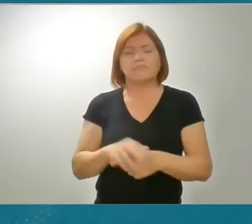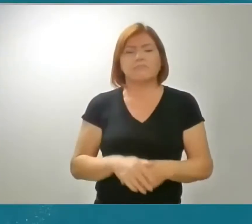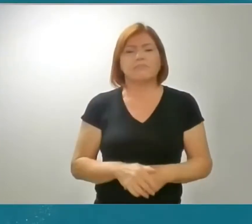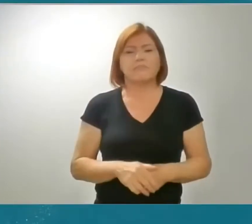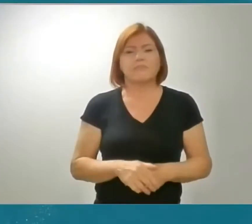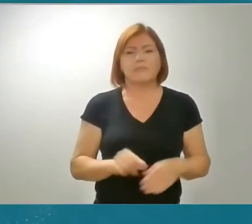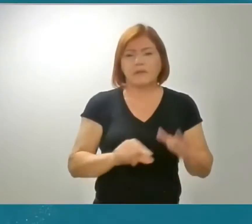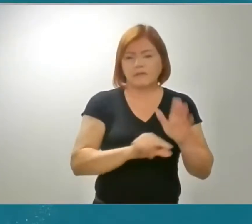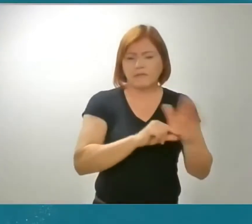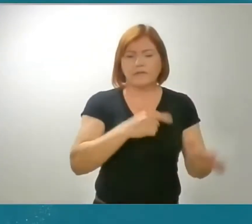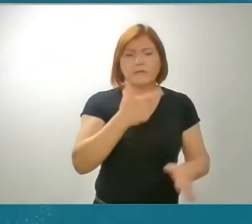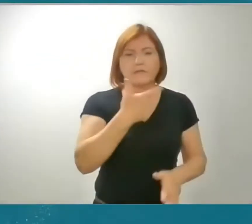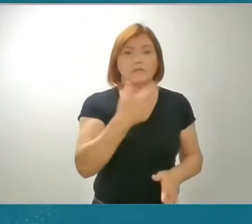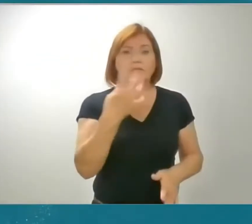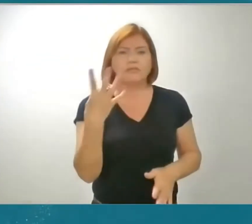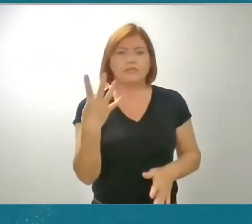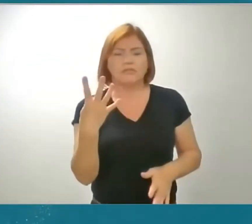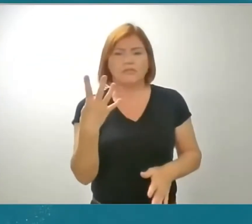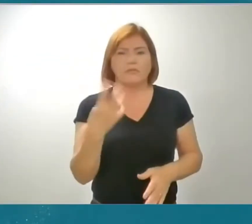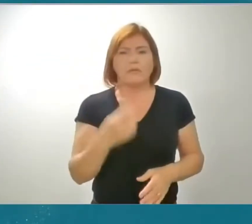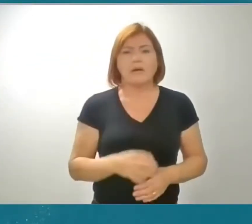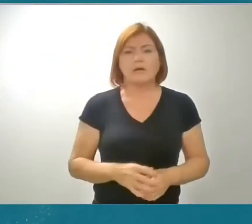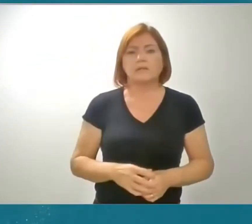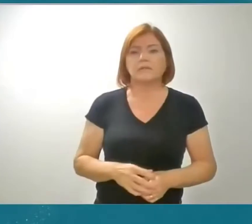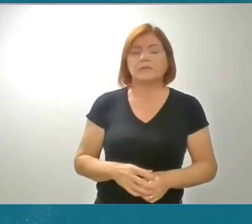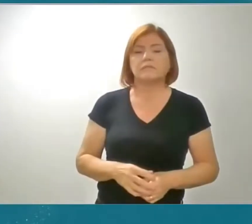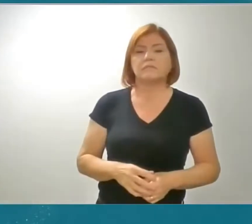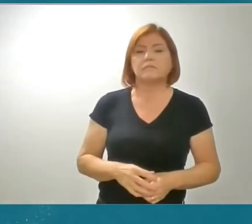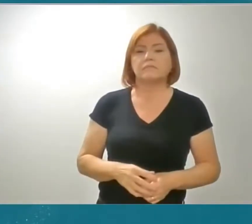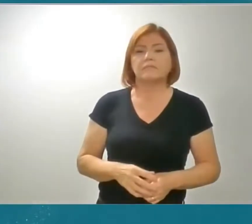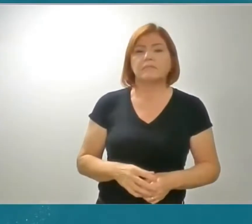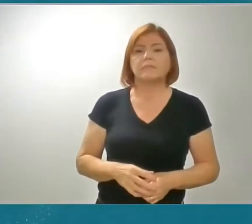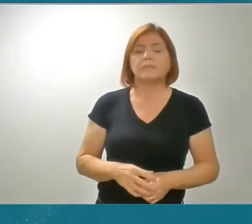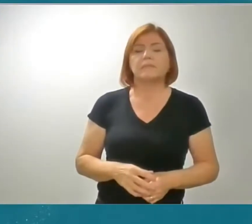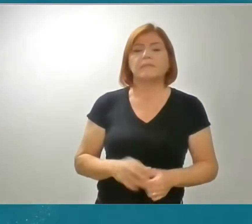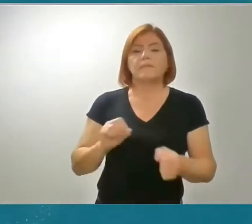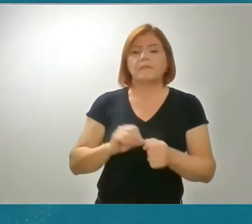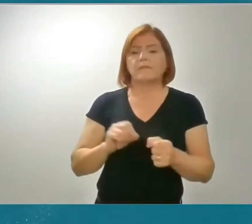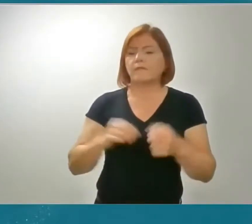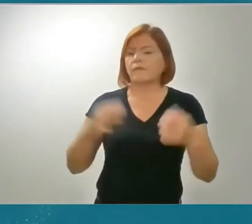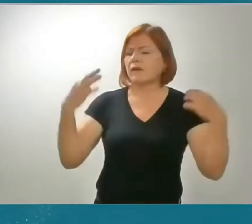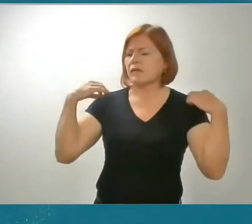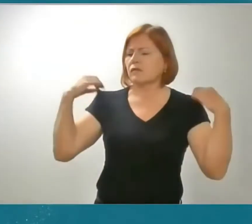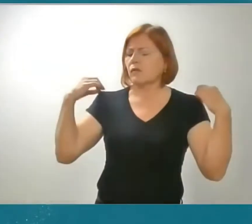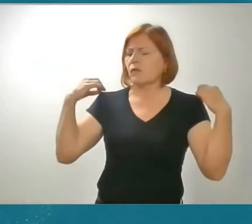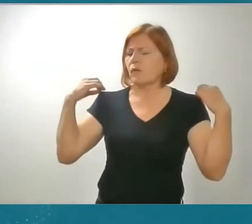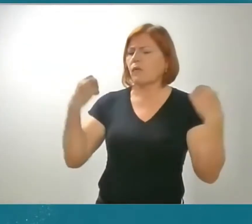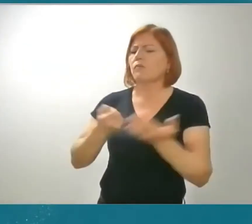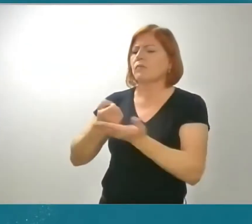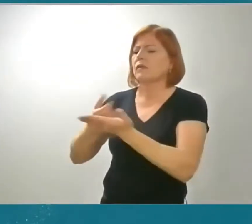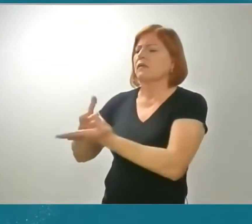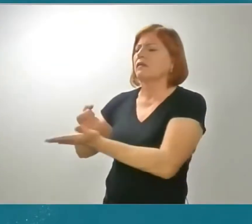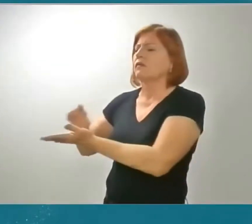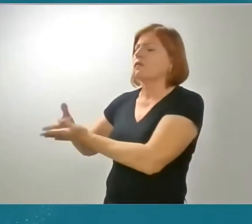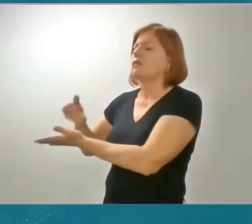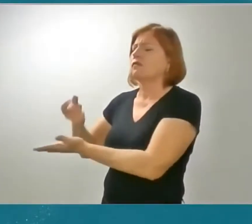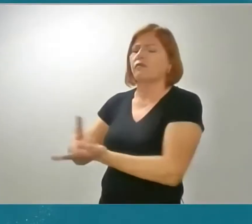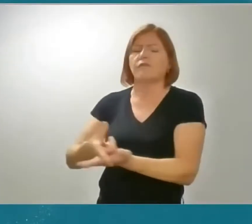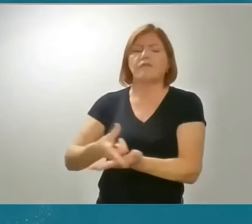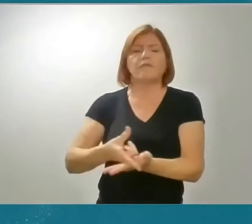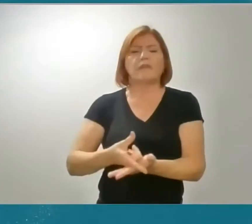O Pai a ninguém julga. Onde está isso? Acho que João 5, né? Dá uma olhada em João 5. Ó Senhor